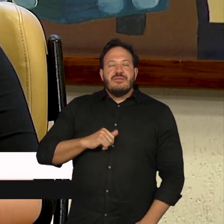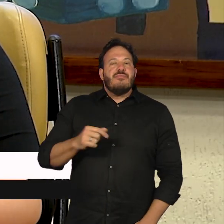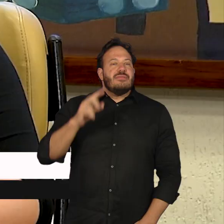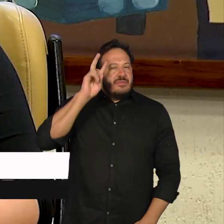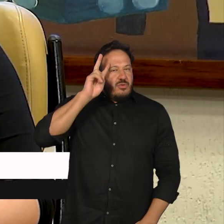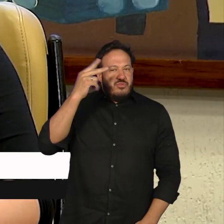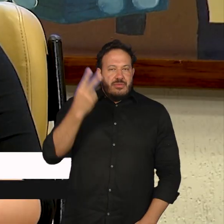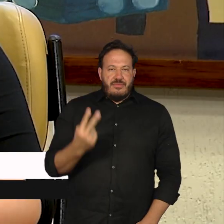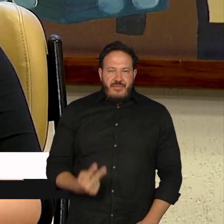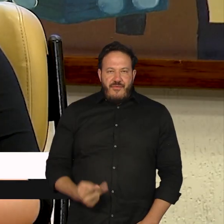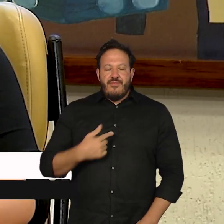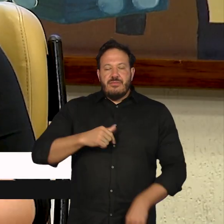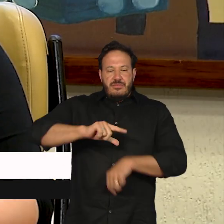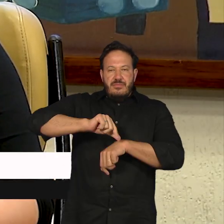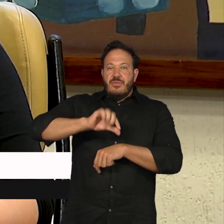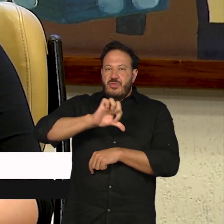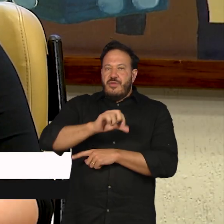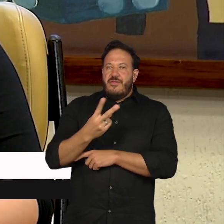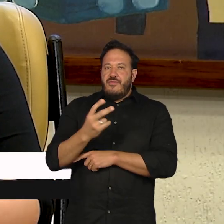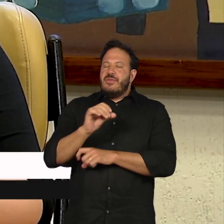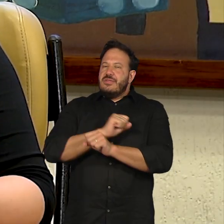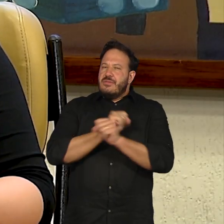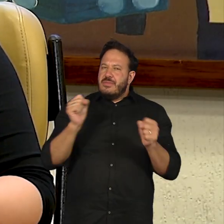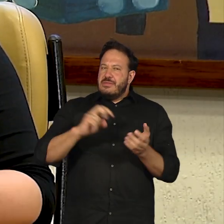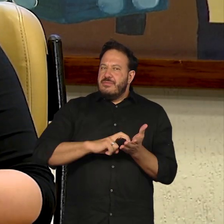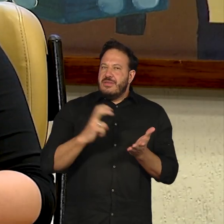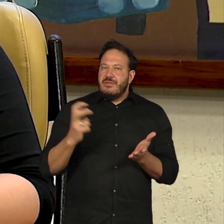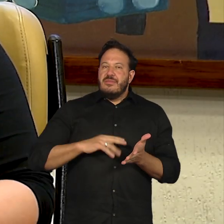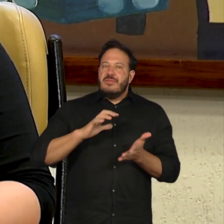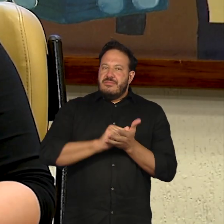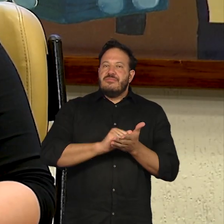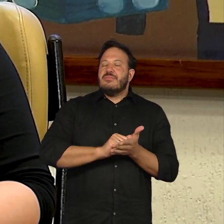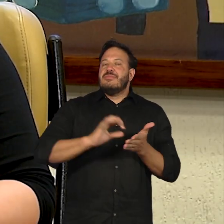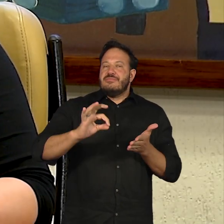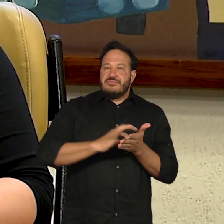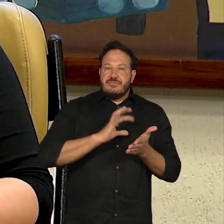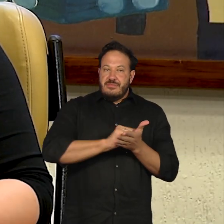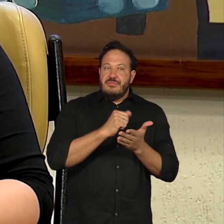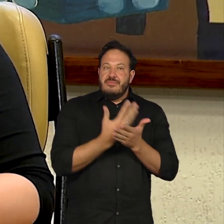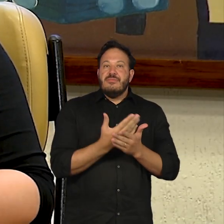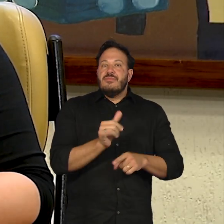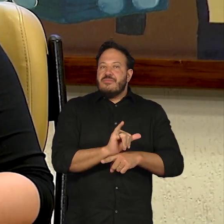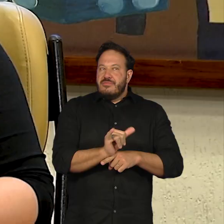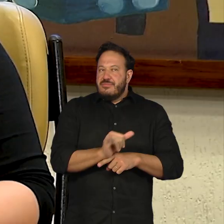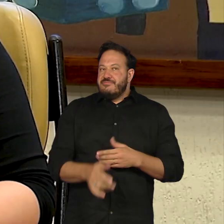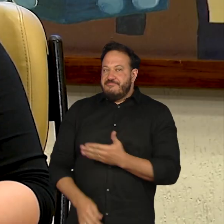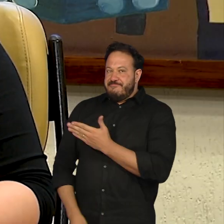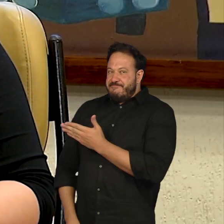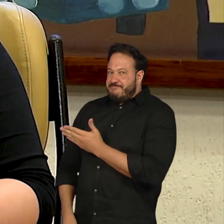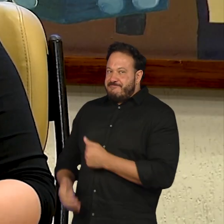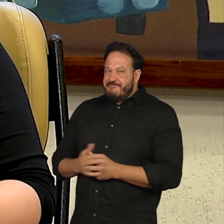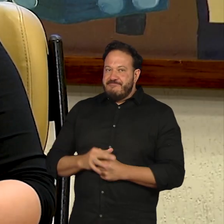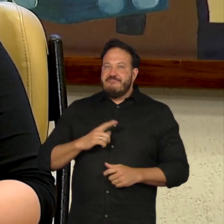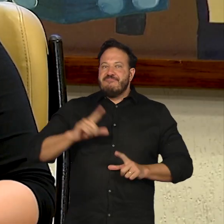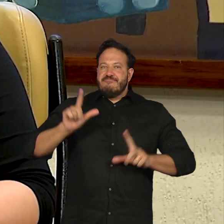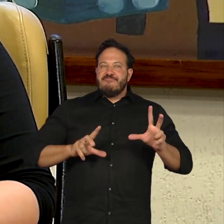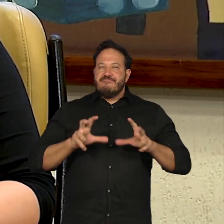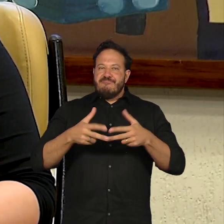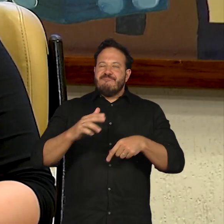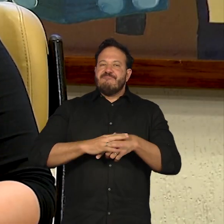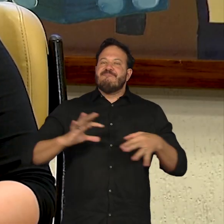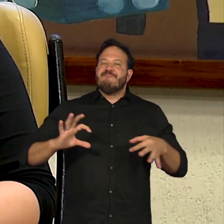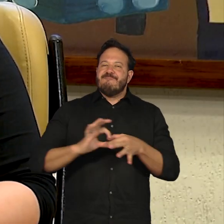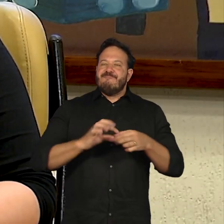toda segunda-feira, às 9h20 da manhã. Se inscreva no nosso canal no YouTube para não perder nenhum conteúdo. Rede Câmara,